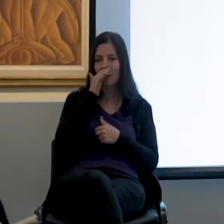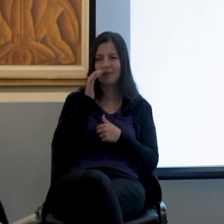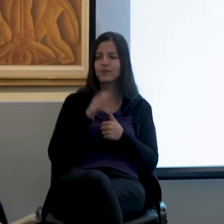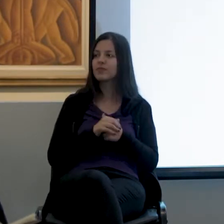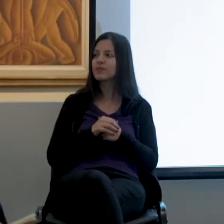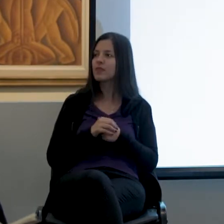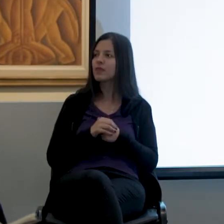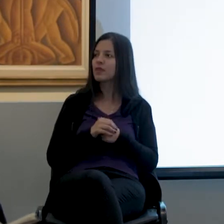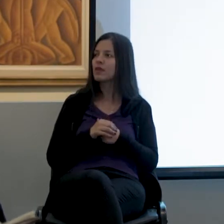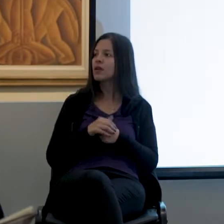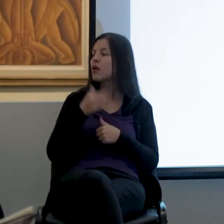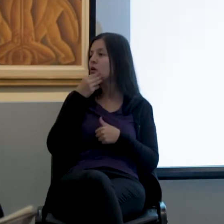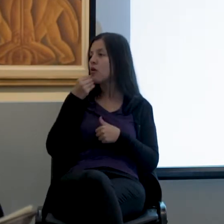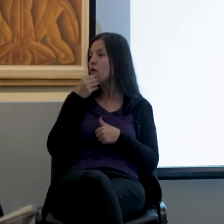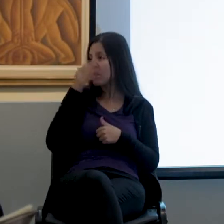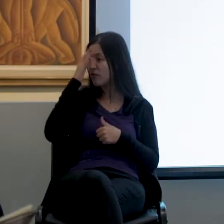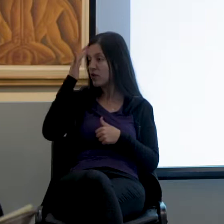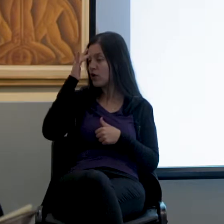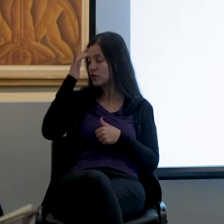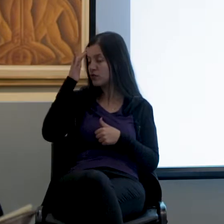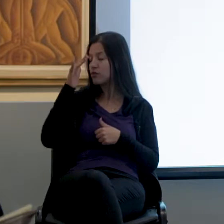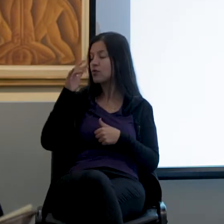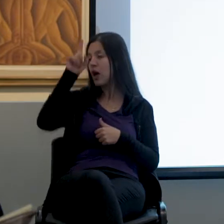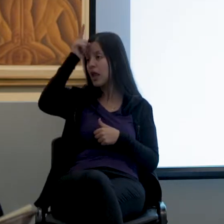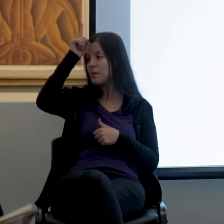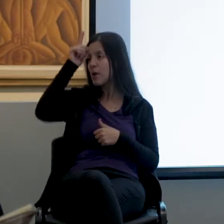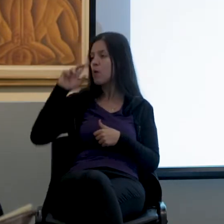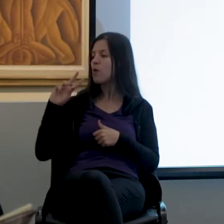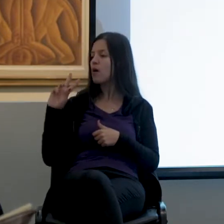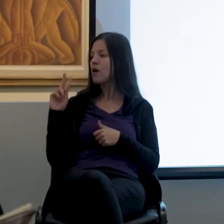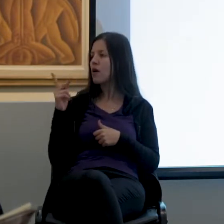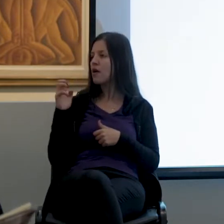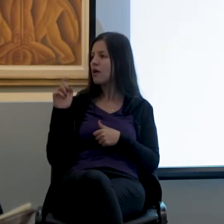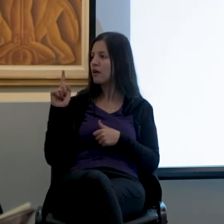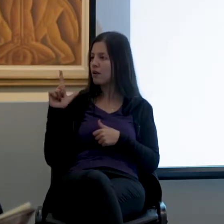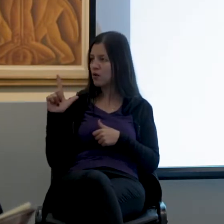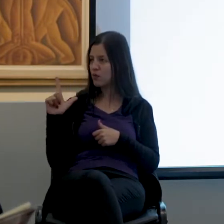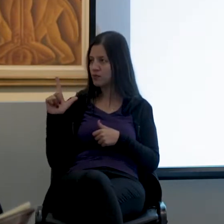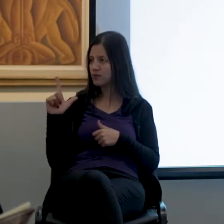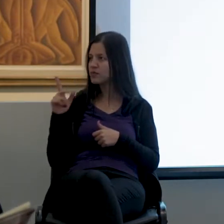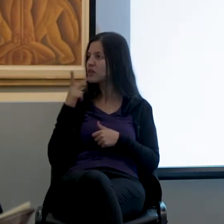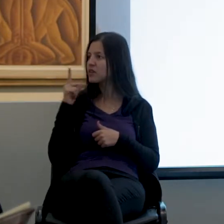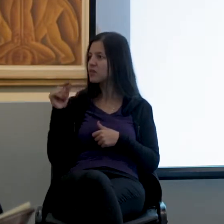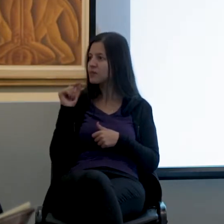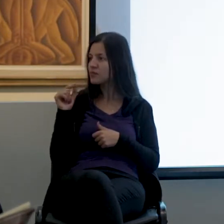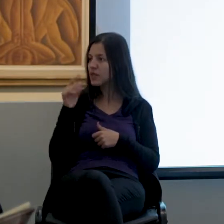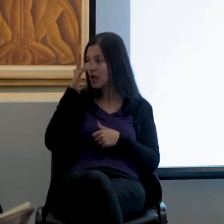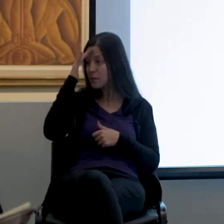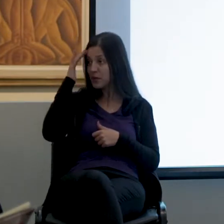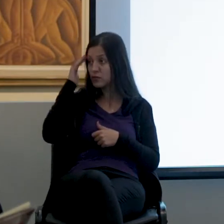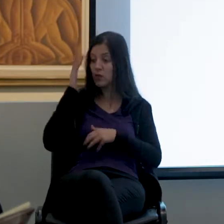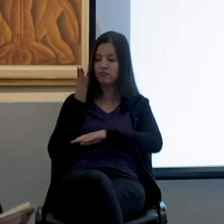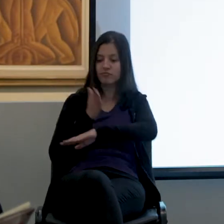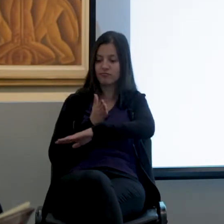O grande filósofo alemão do século XVIII, Hegel, dizia que o jornal é a oração matinal do homem moderno.